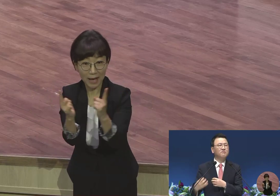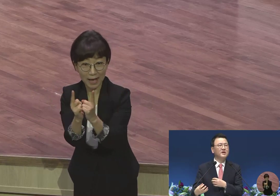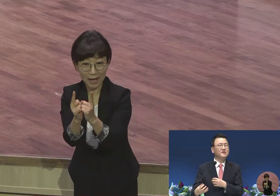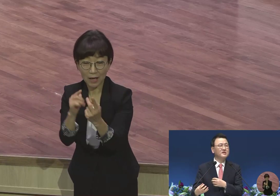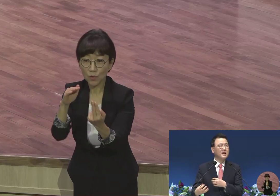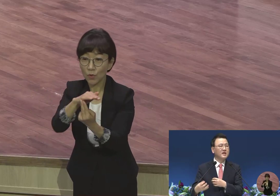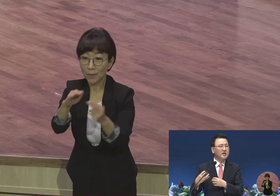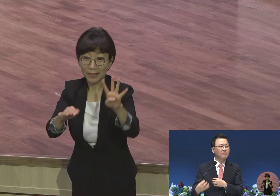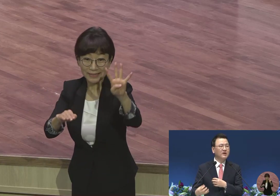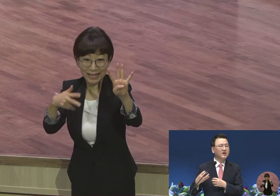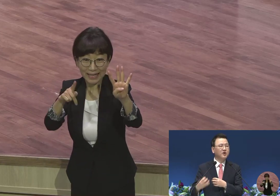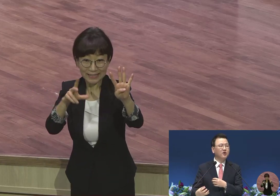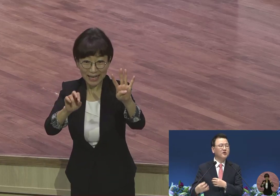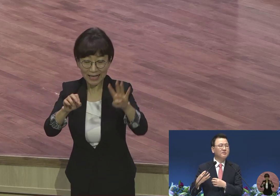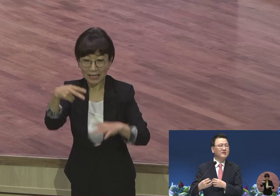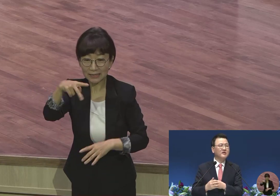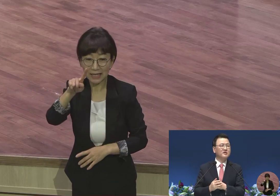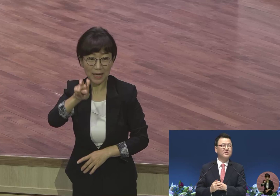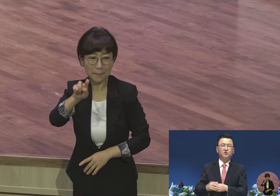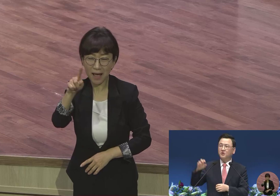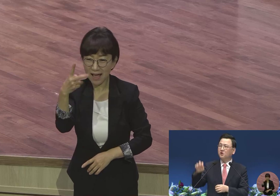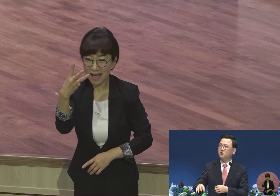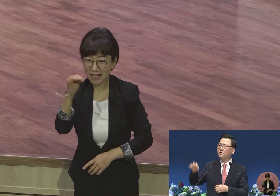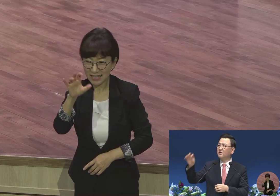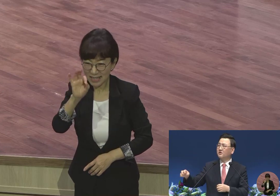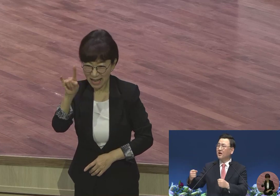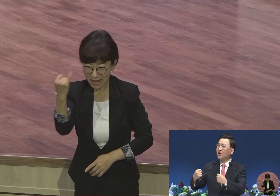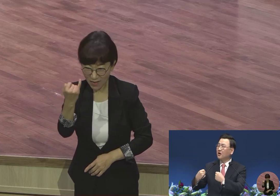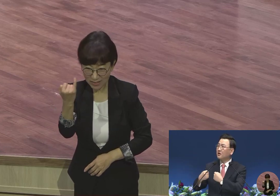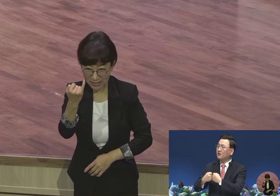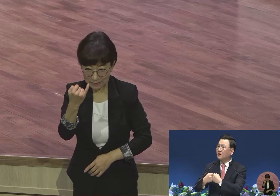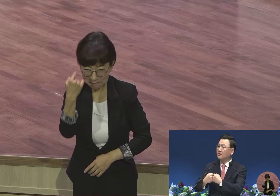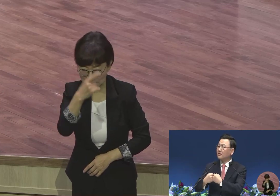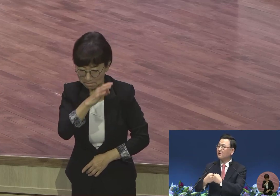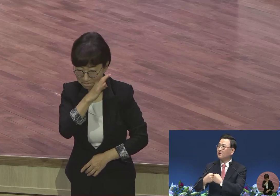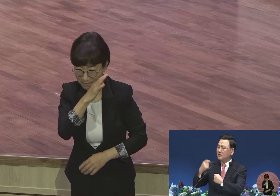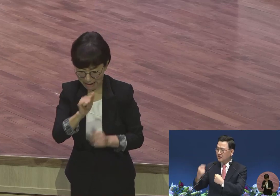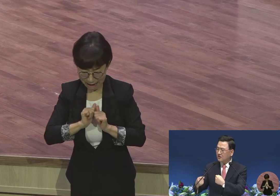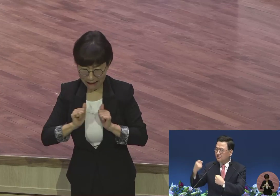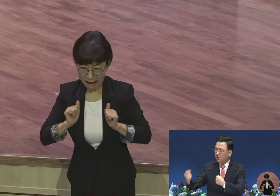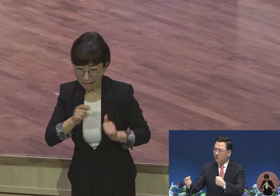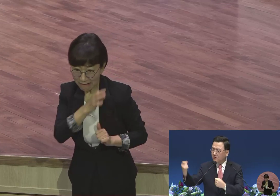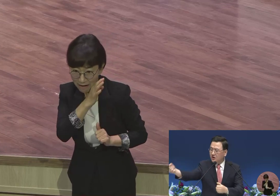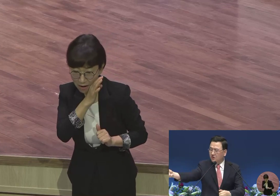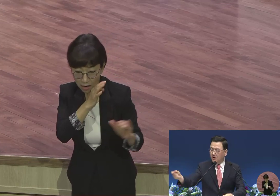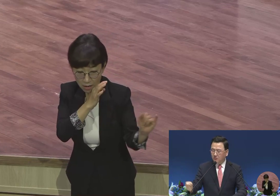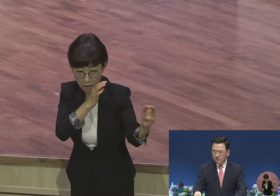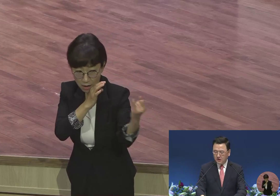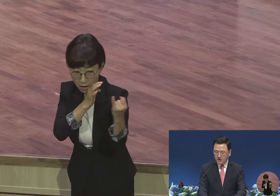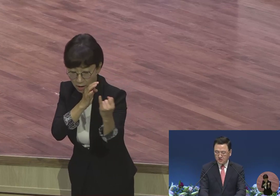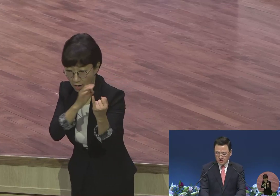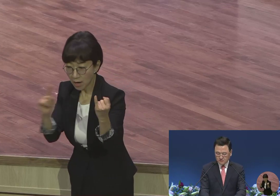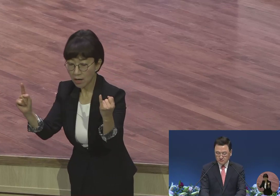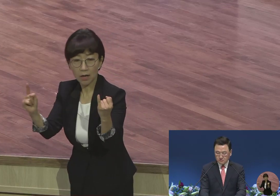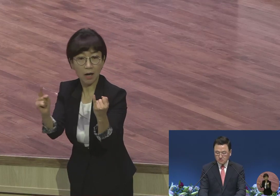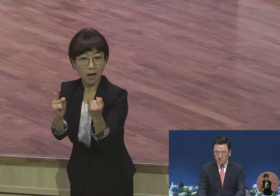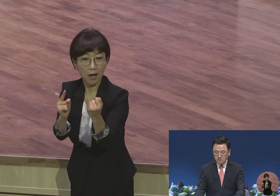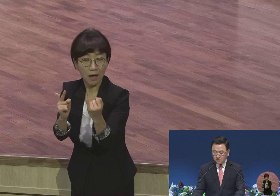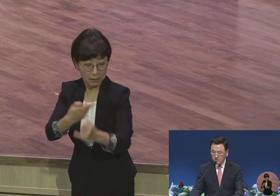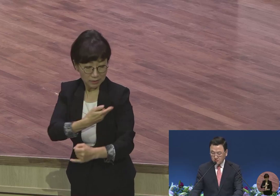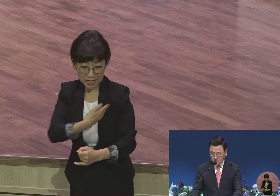4장에 버림받은 사마라 여인을 만났을 때도 예수님과 여자 1대1이에요. 제자들은 먹을 걸 사러 마을로